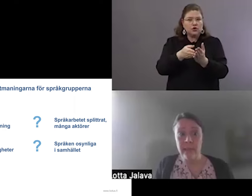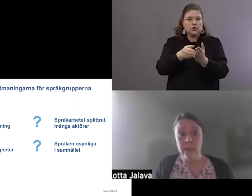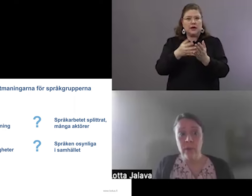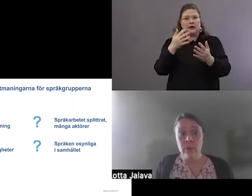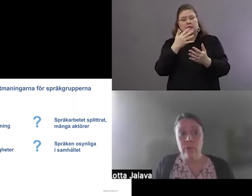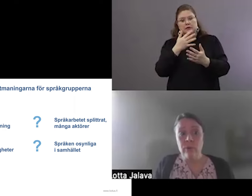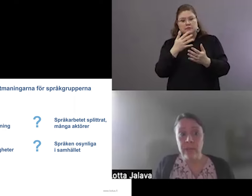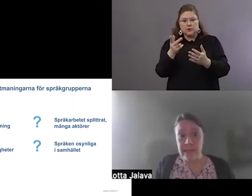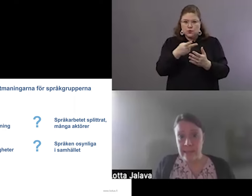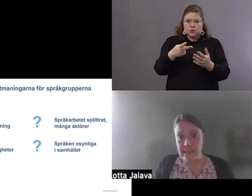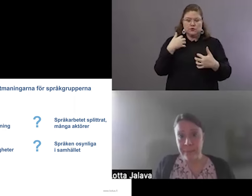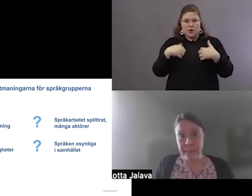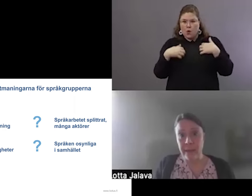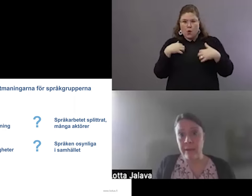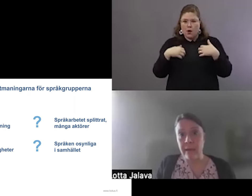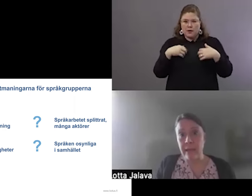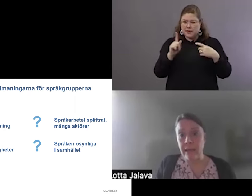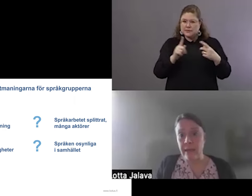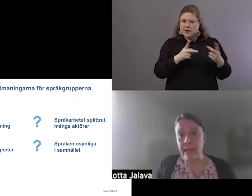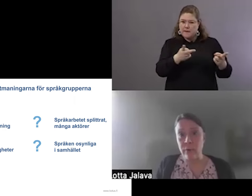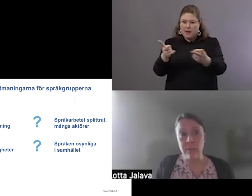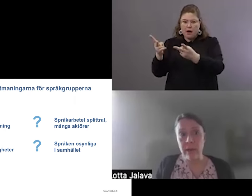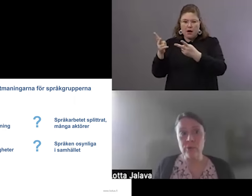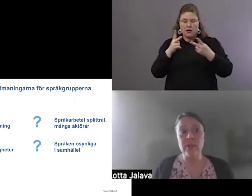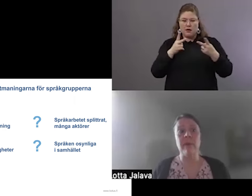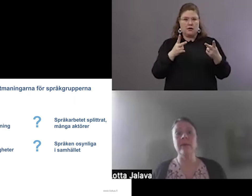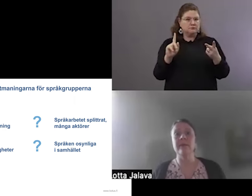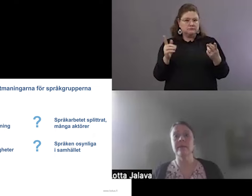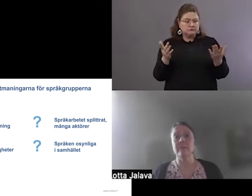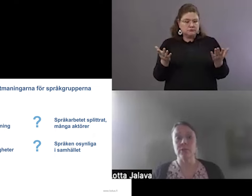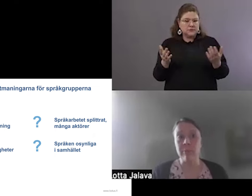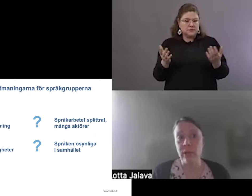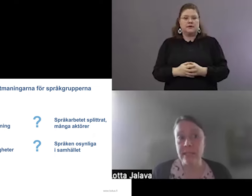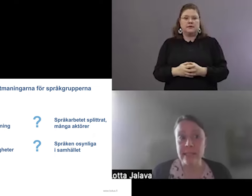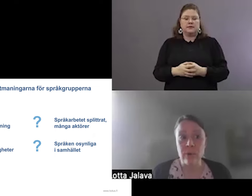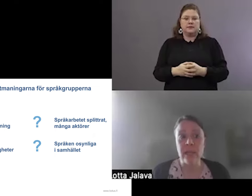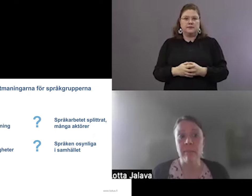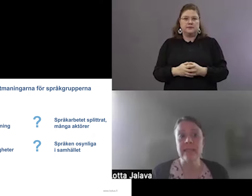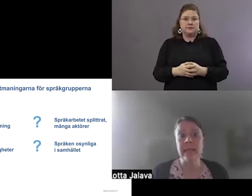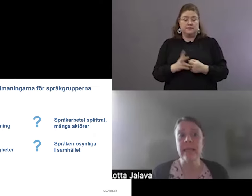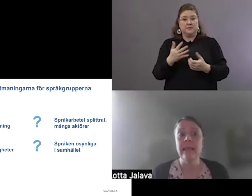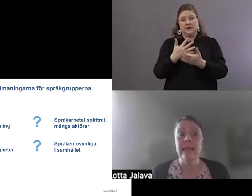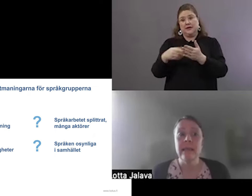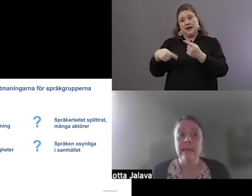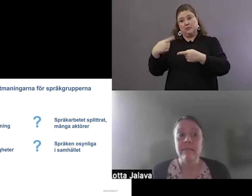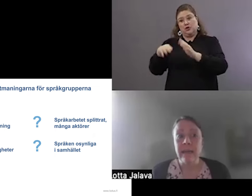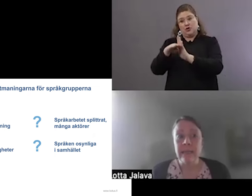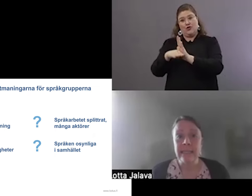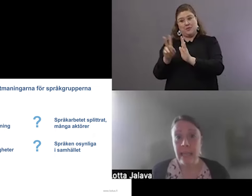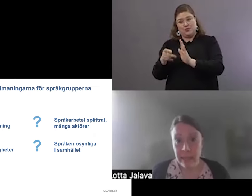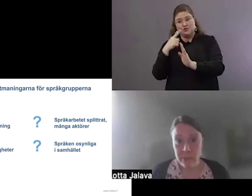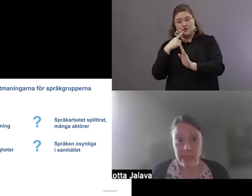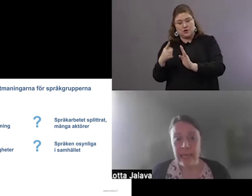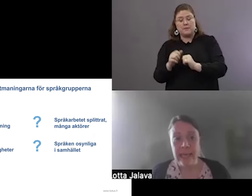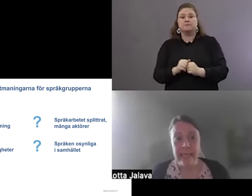nousevat yhteisesti kaikkia kieliryhmiä koskemaan myös kielipoliittisessa ohjelmassa. Eli vaikka